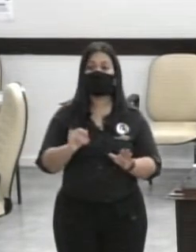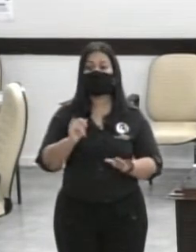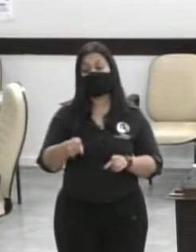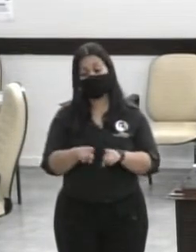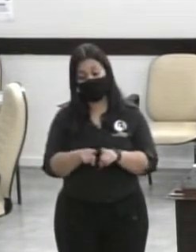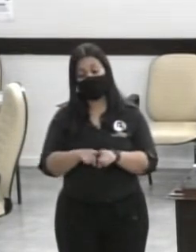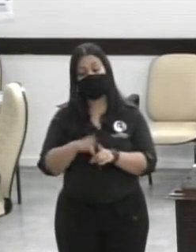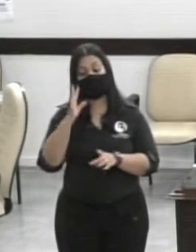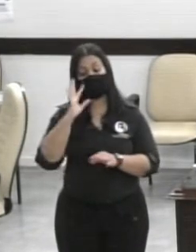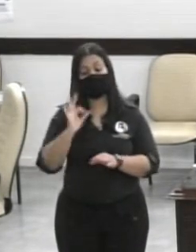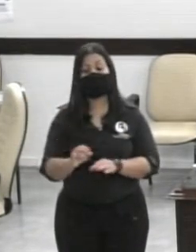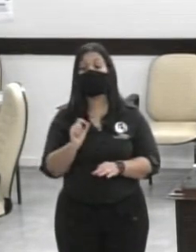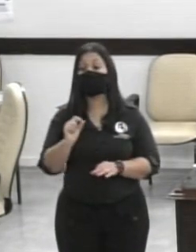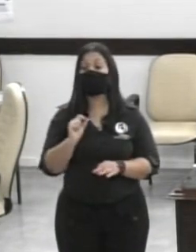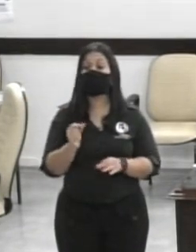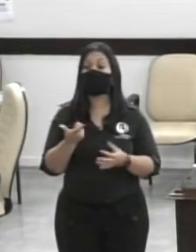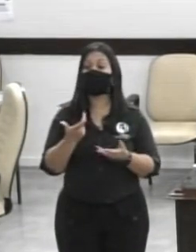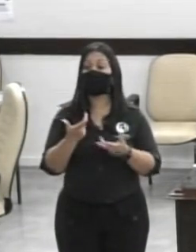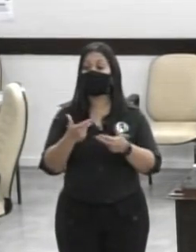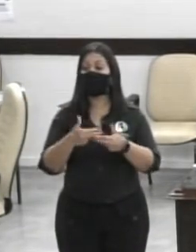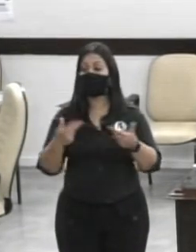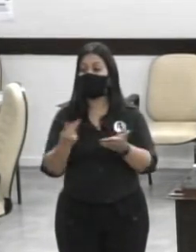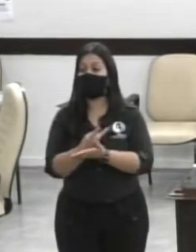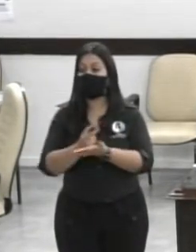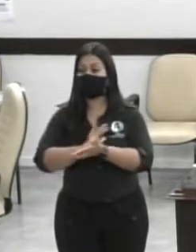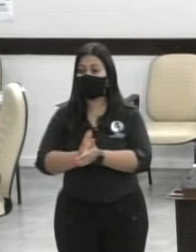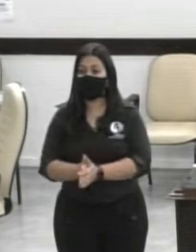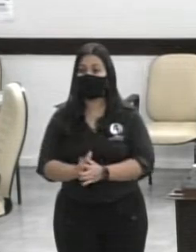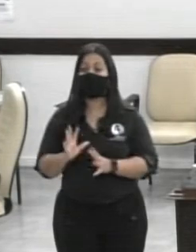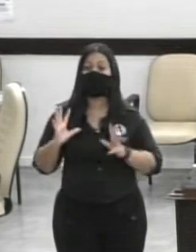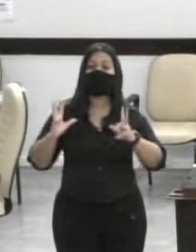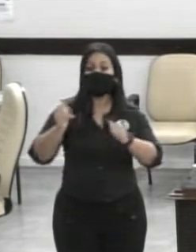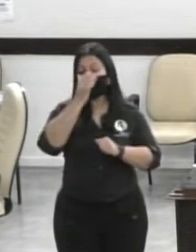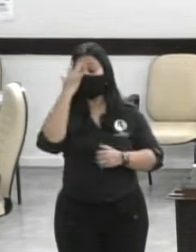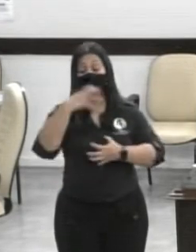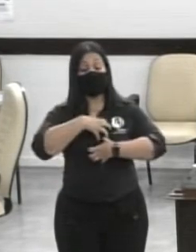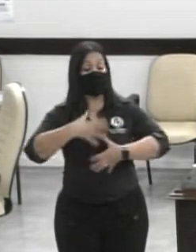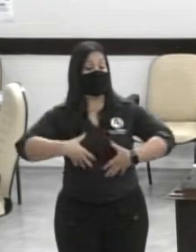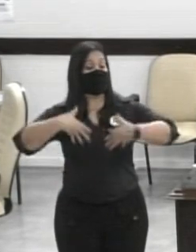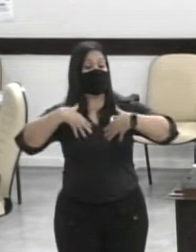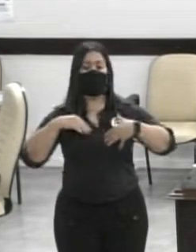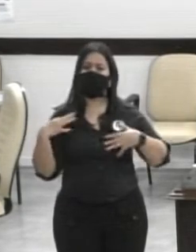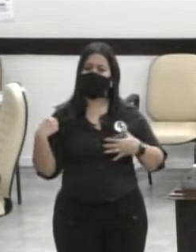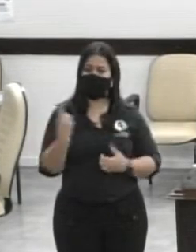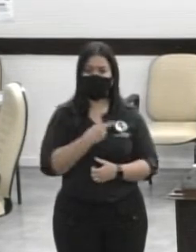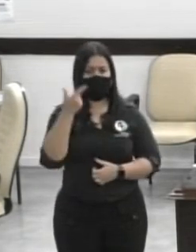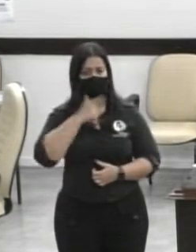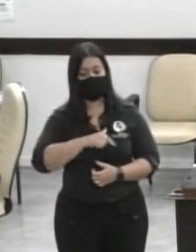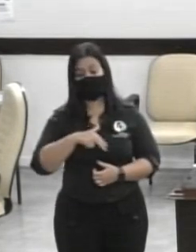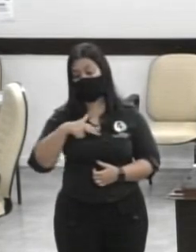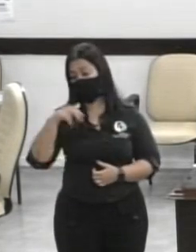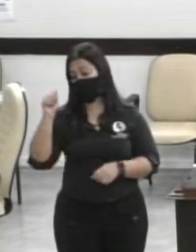O segredo do fracasso é agradar a todos, e nós não conseguiríamos nunca fazer isso.